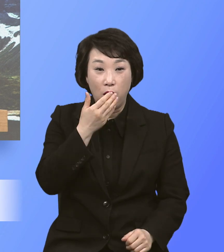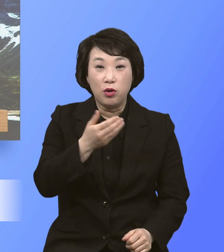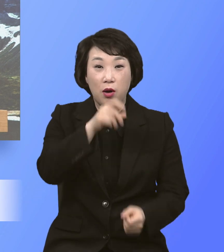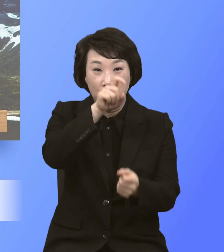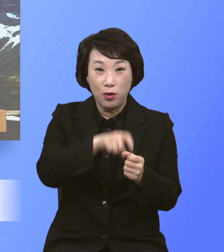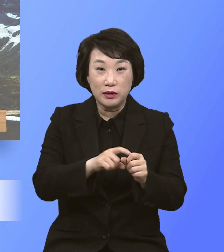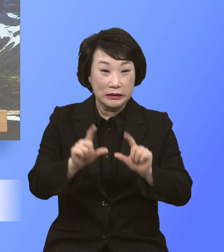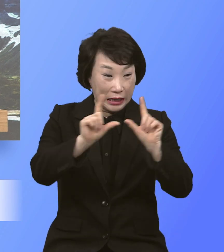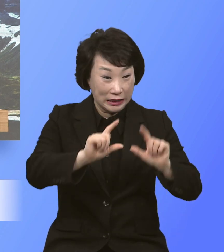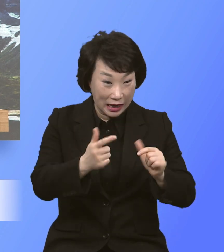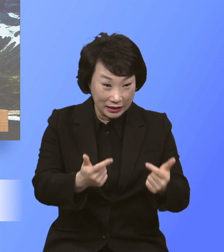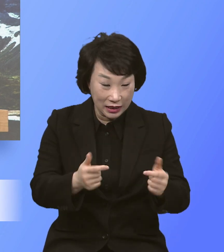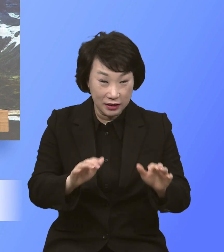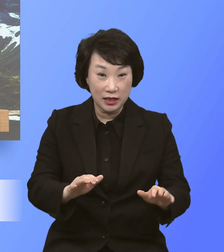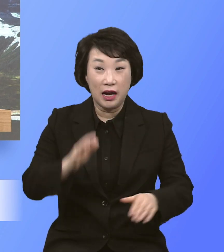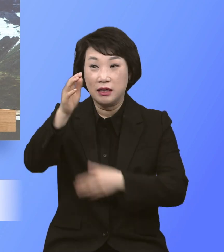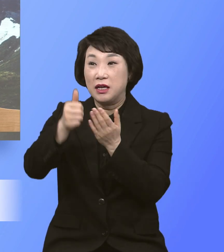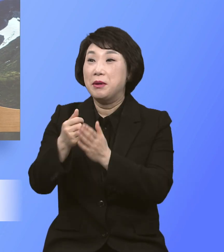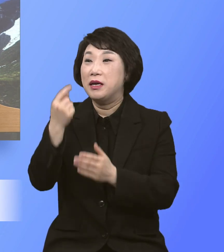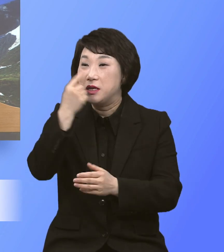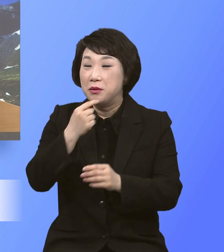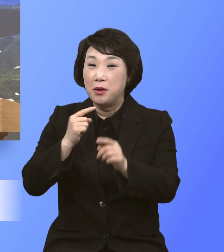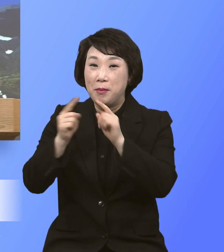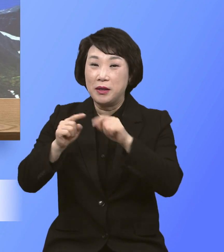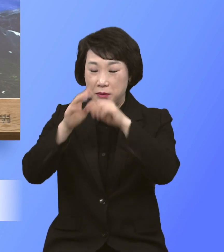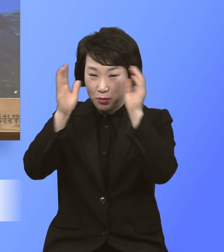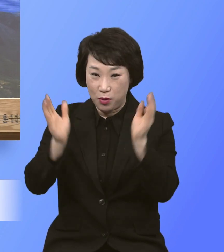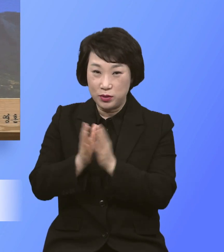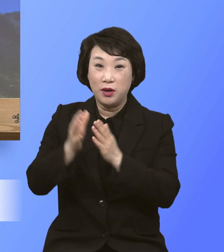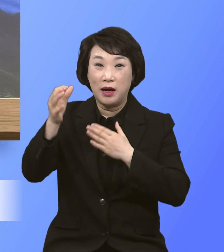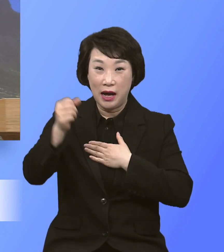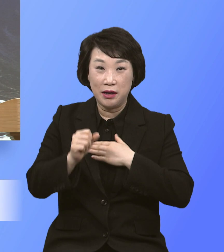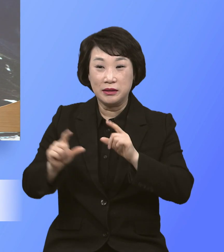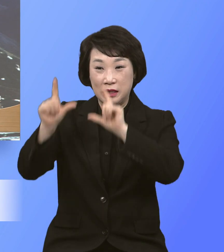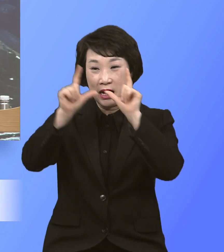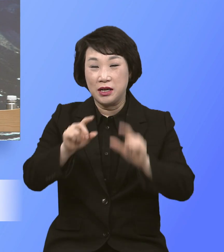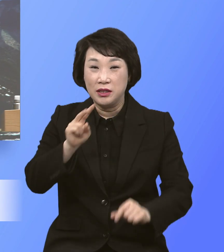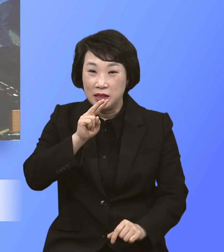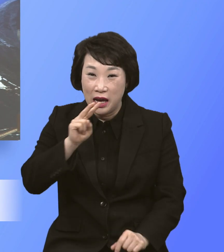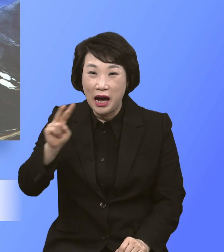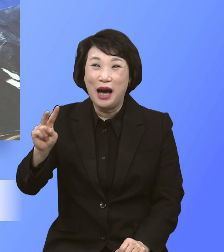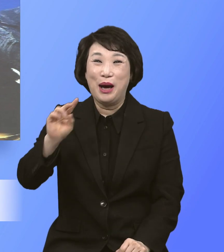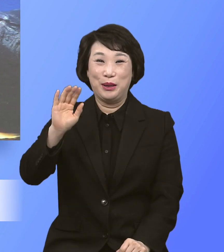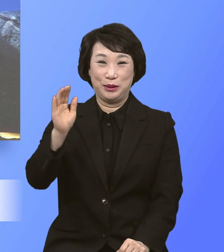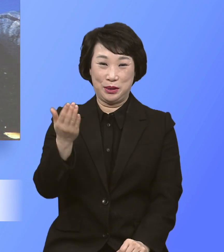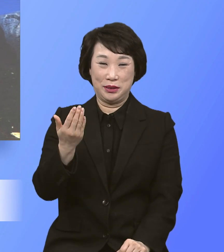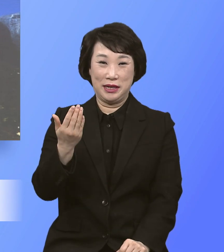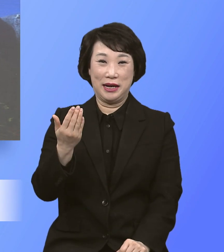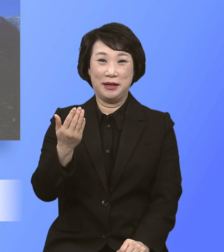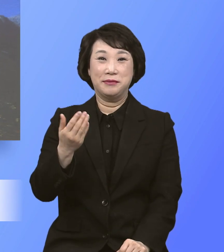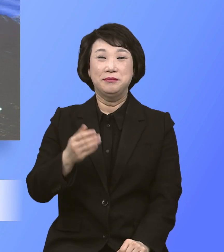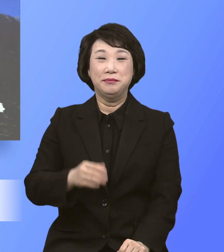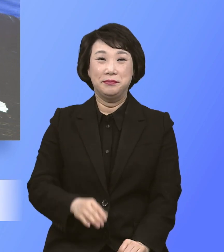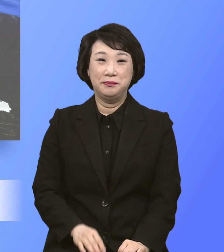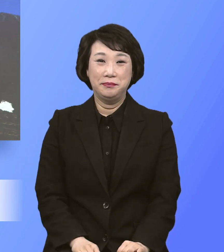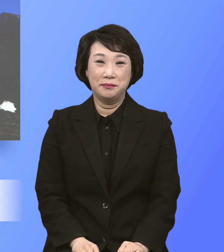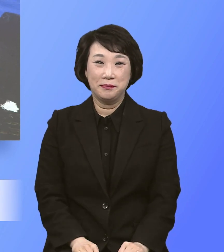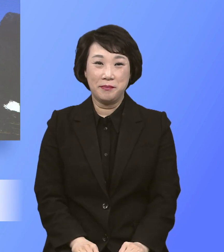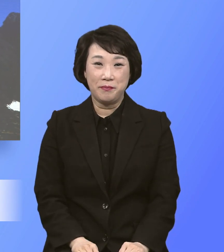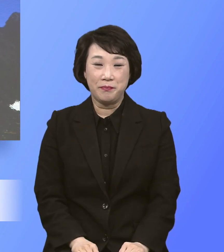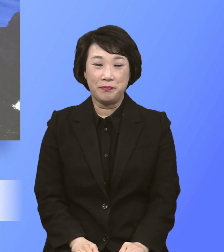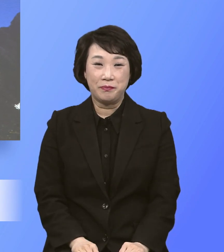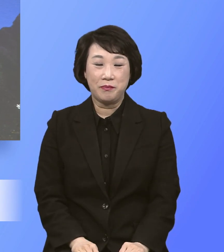살 것이 아니요 하나님의 입에서 나오는 모든 말씀으로